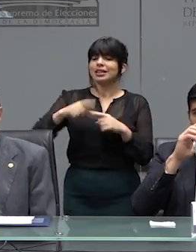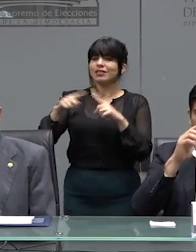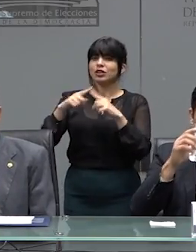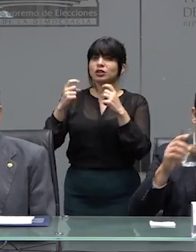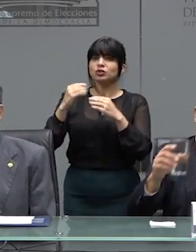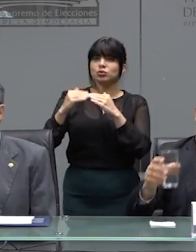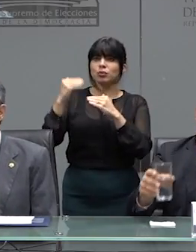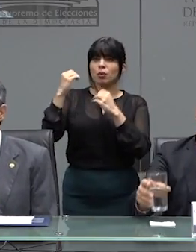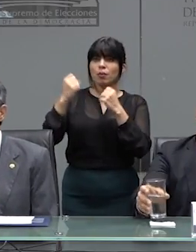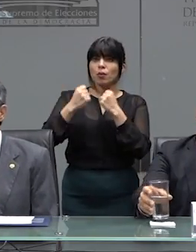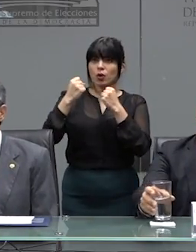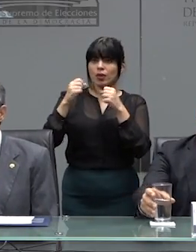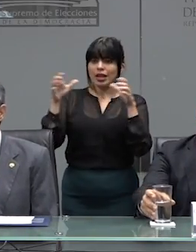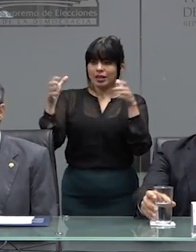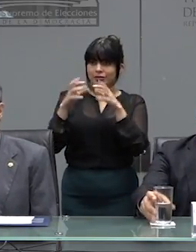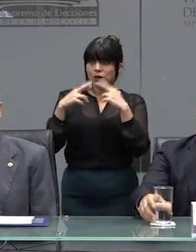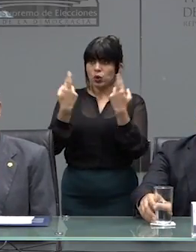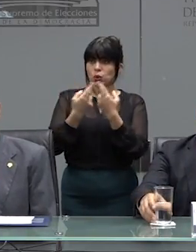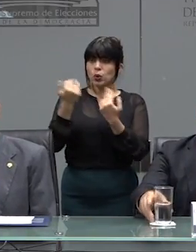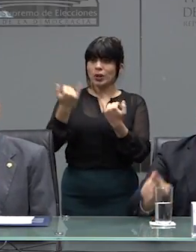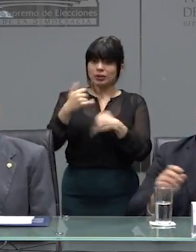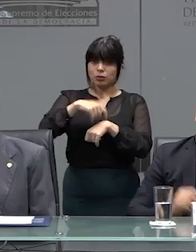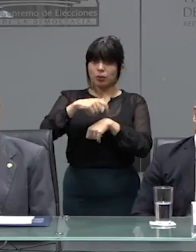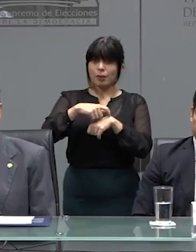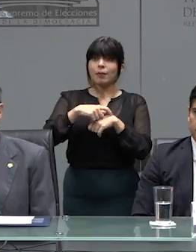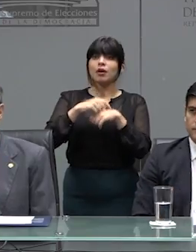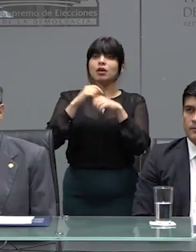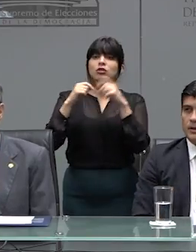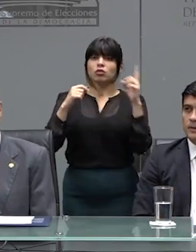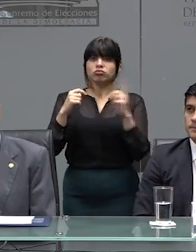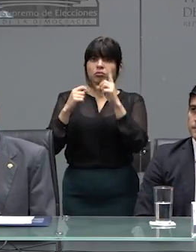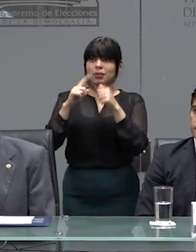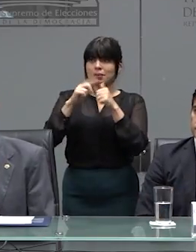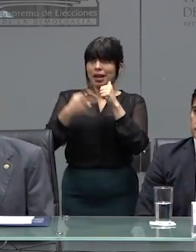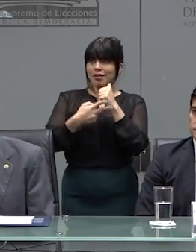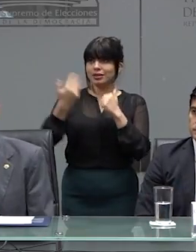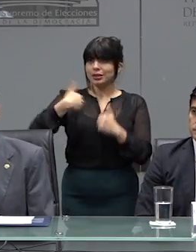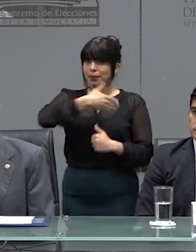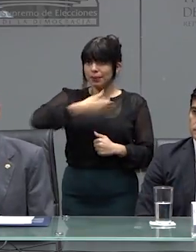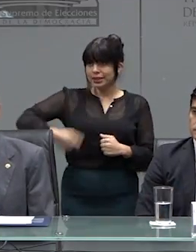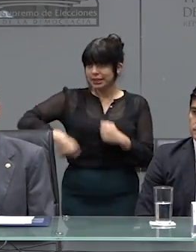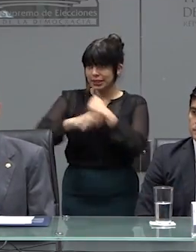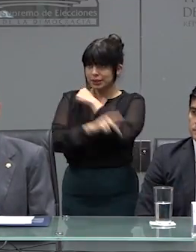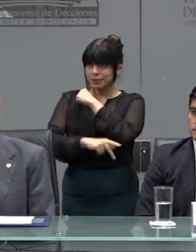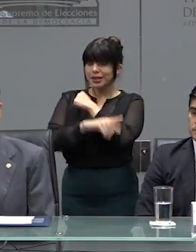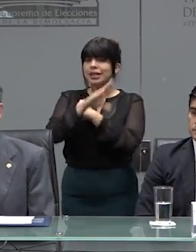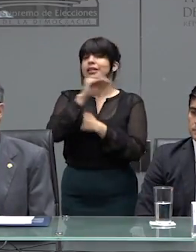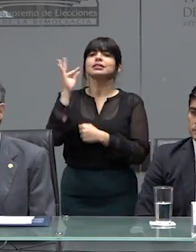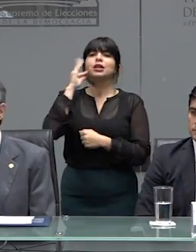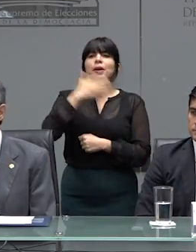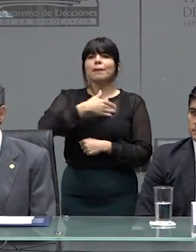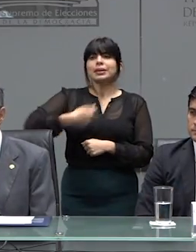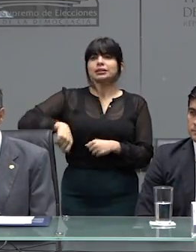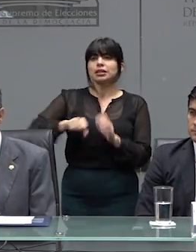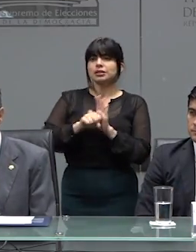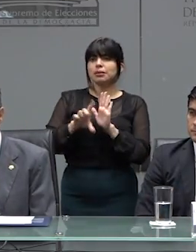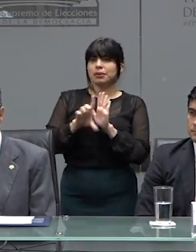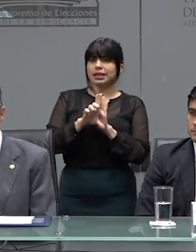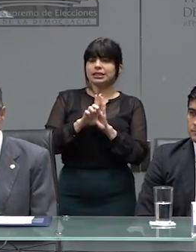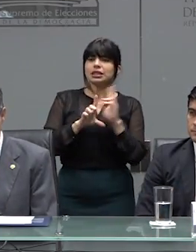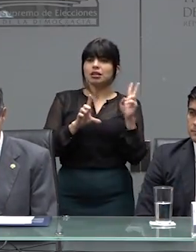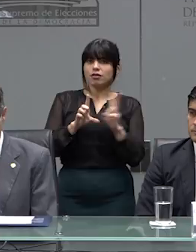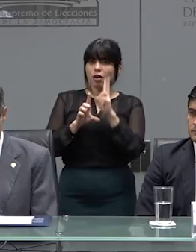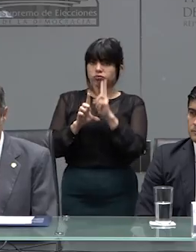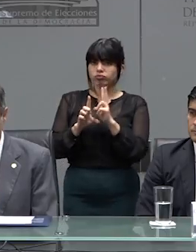poderes, en esta ocasión incorporándose por primera vez el señor presidente de la República y la señora presidenta de la Asamblea